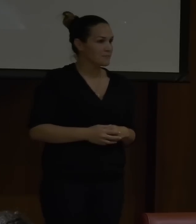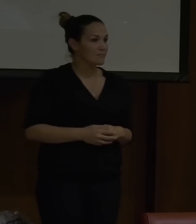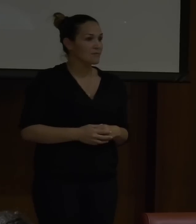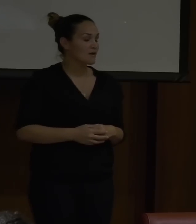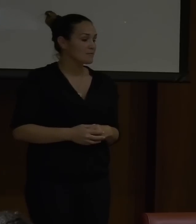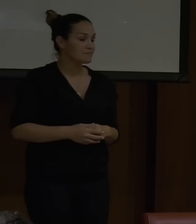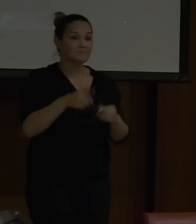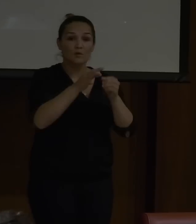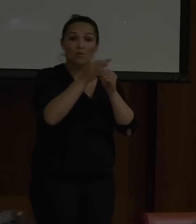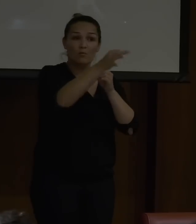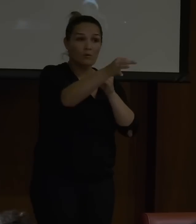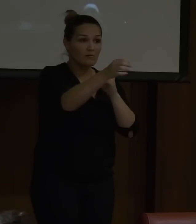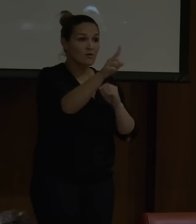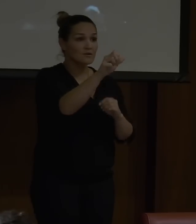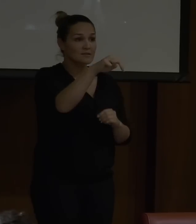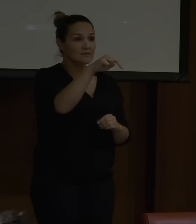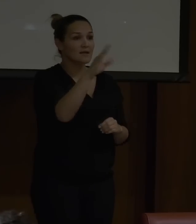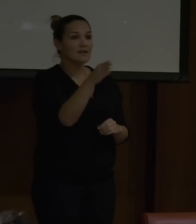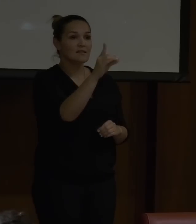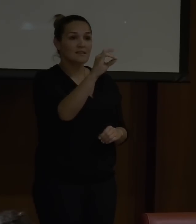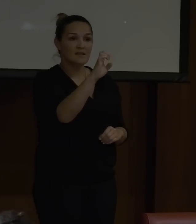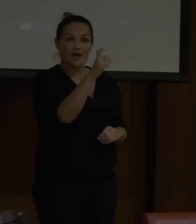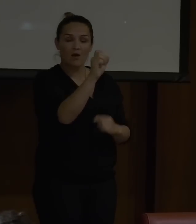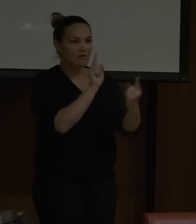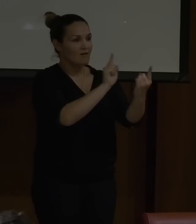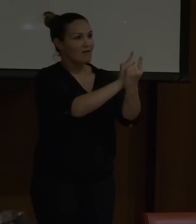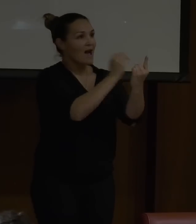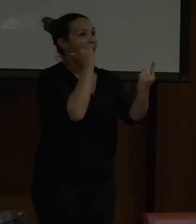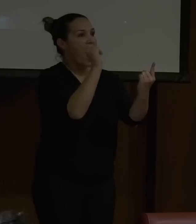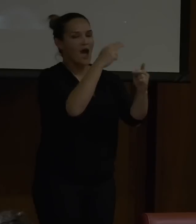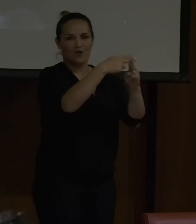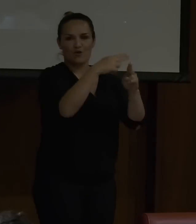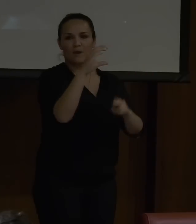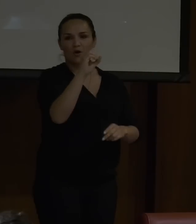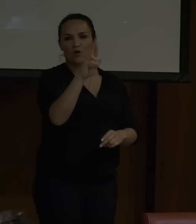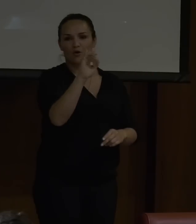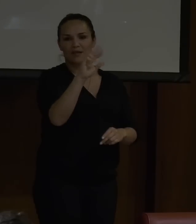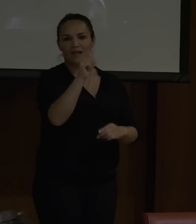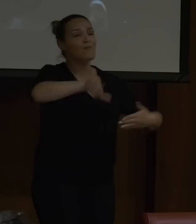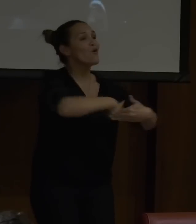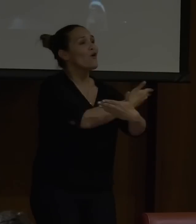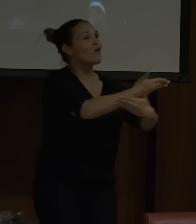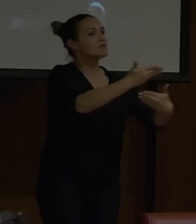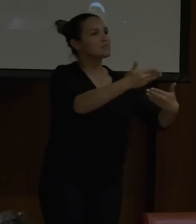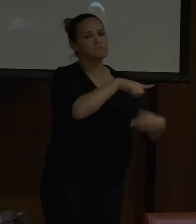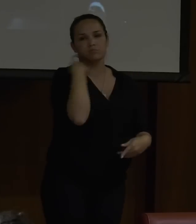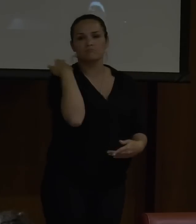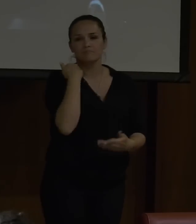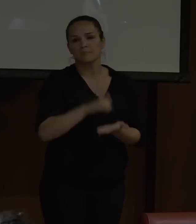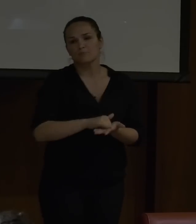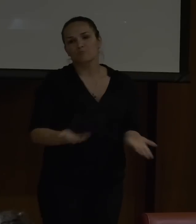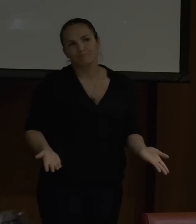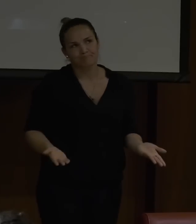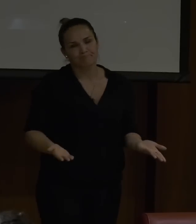este pueblo, en San Diego, conoció a Corina Mercedes Ramos, a quien también le compuso un canto sin resultados en el amor. Por